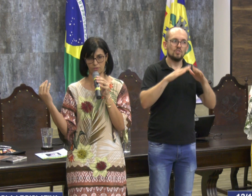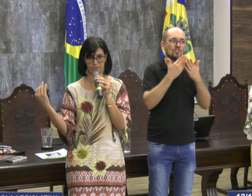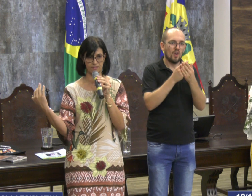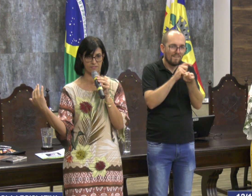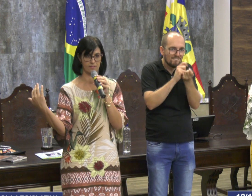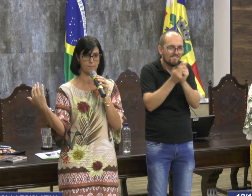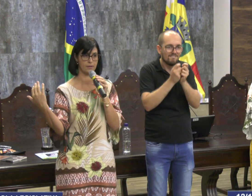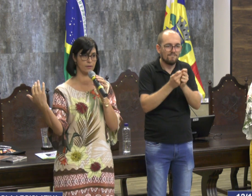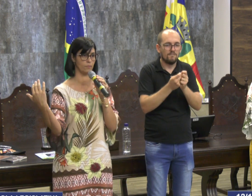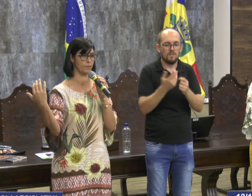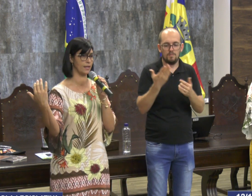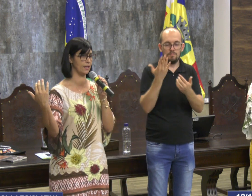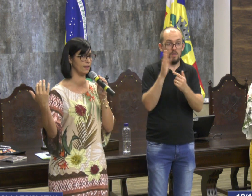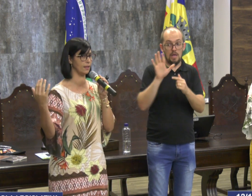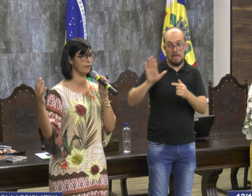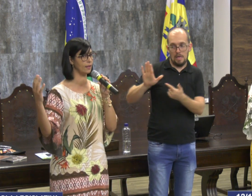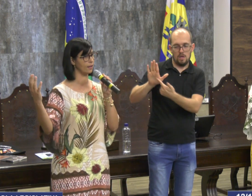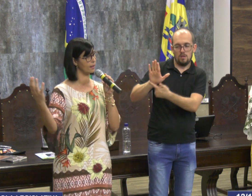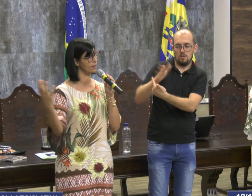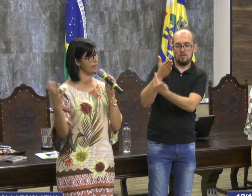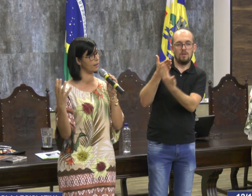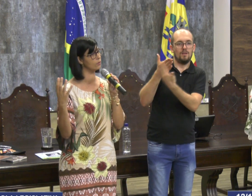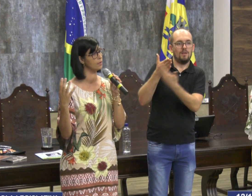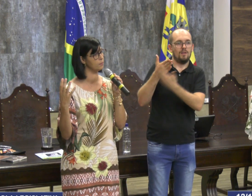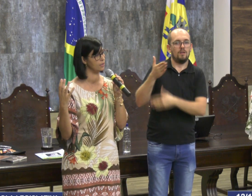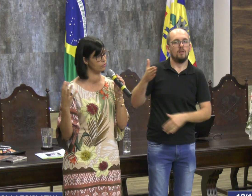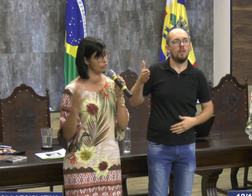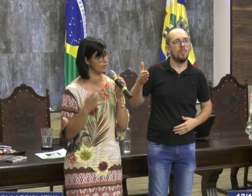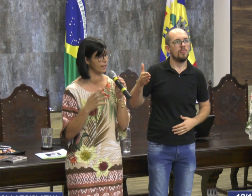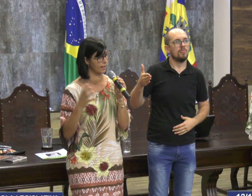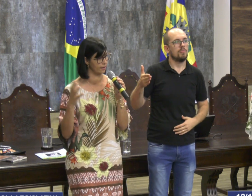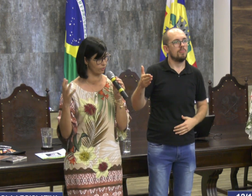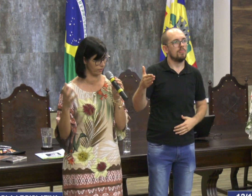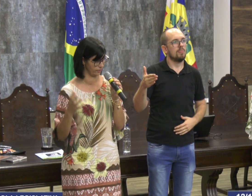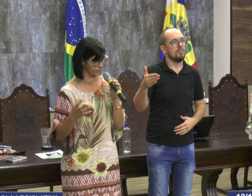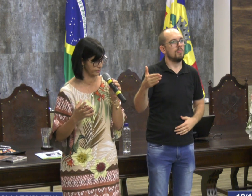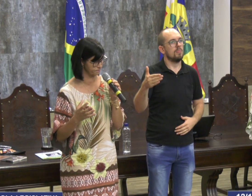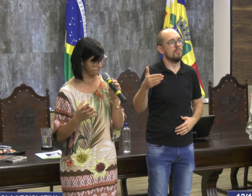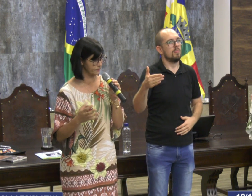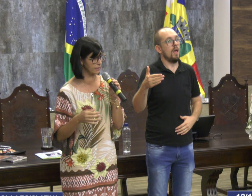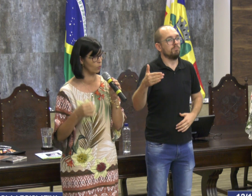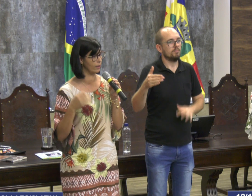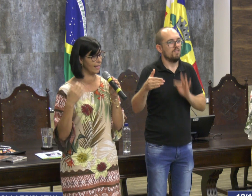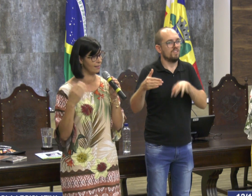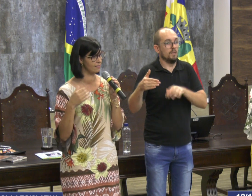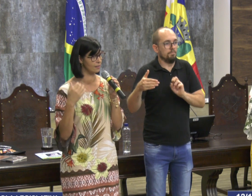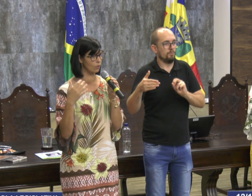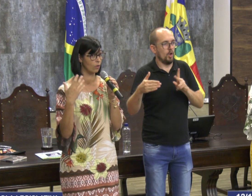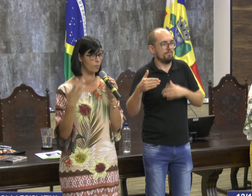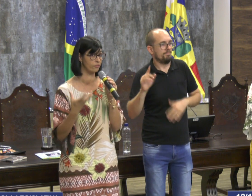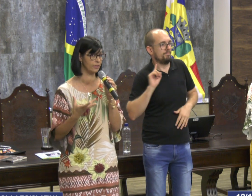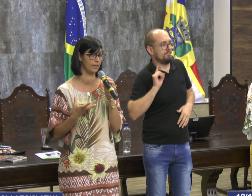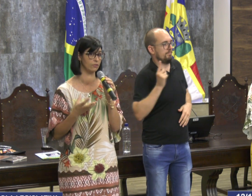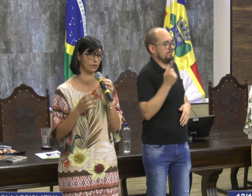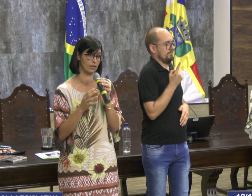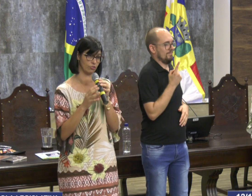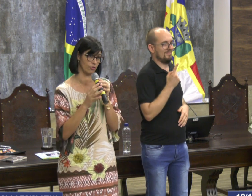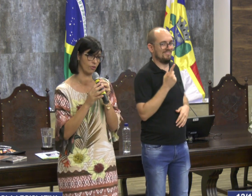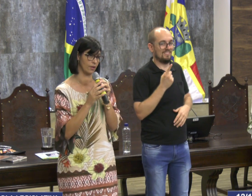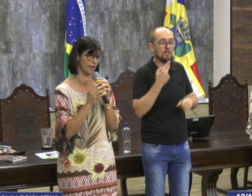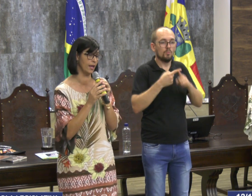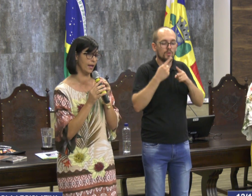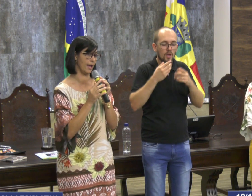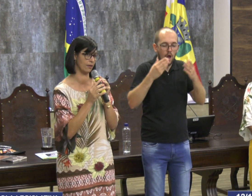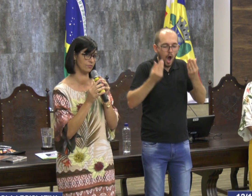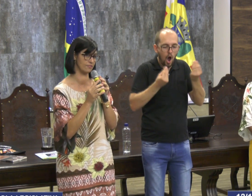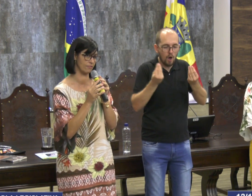as costas da mão para ele entender que ali era o limite daquele corredor. Então, ele se locomover dentro da